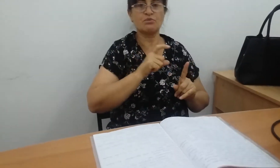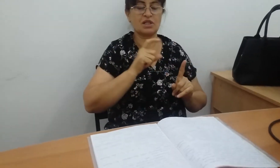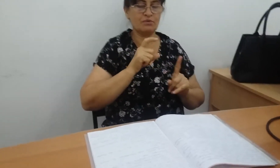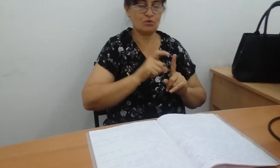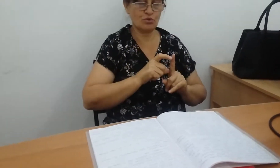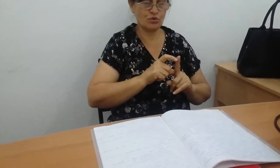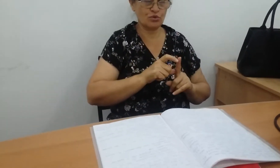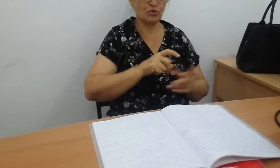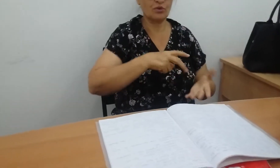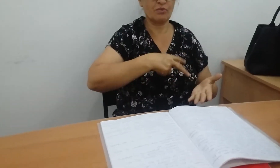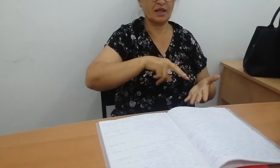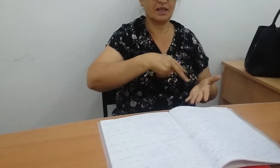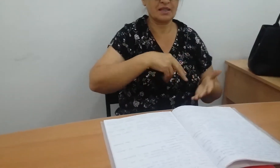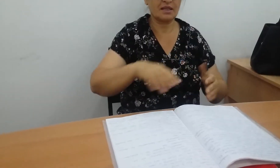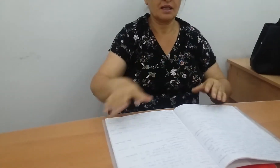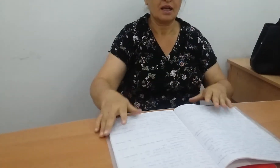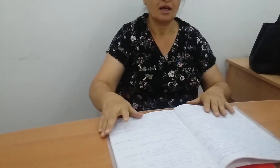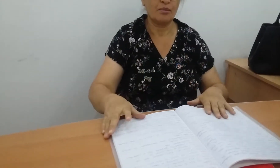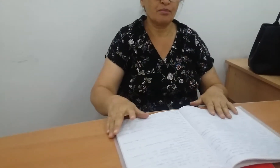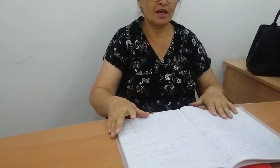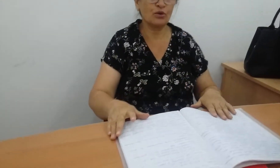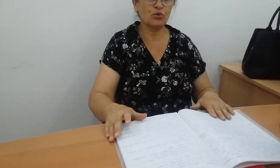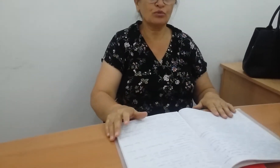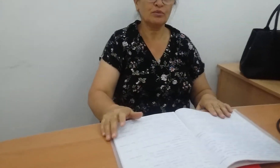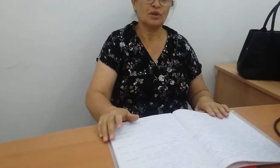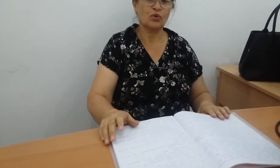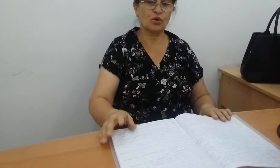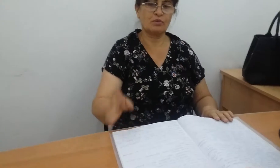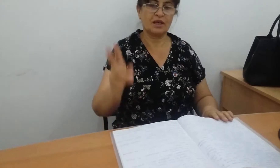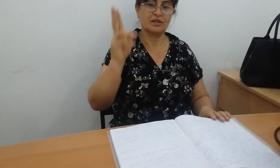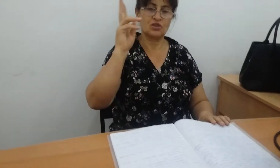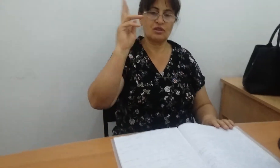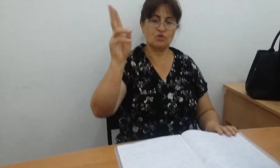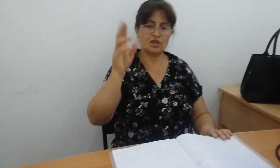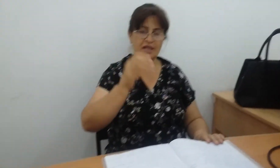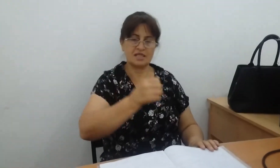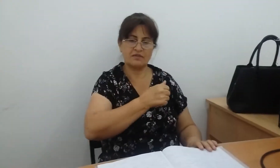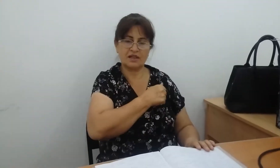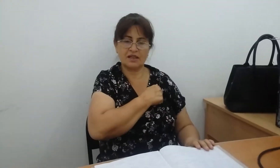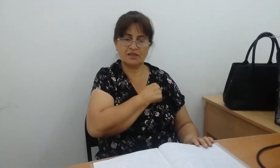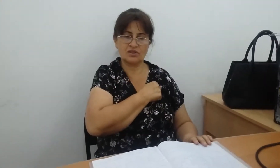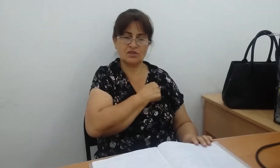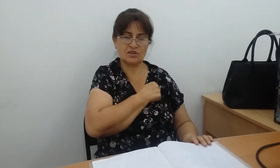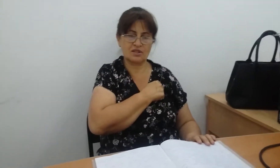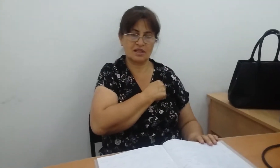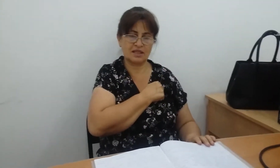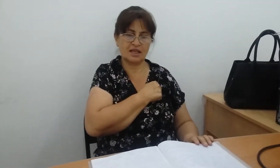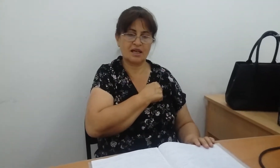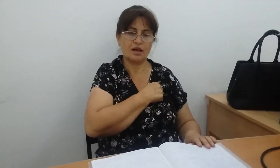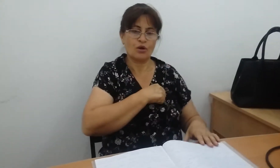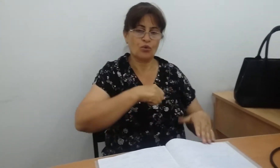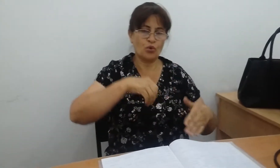demişim Allah. Sözün meyanası çevirmekten başlıyor. Olmak. Kim işaretini A ikisine de